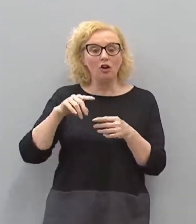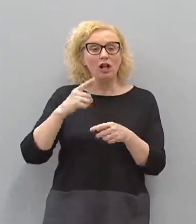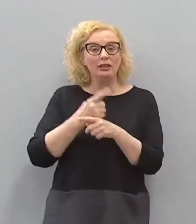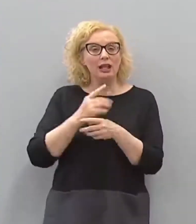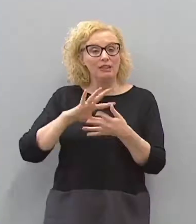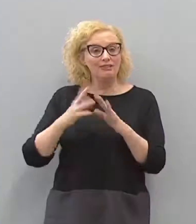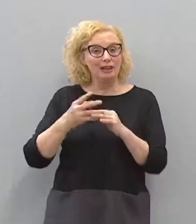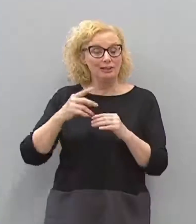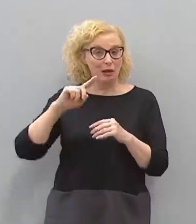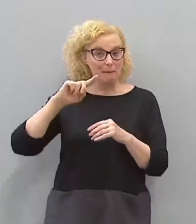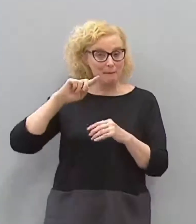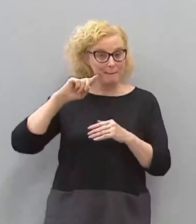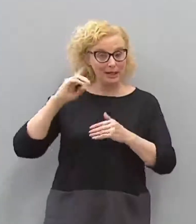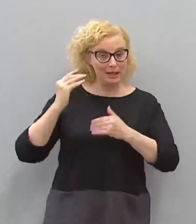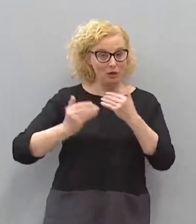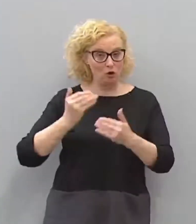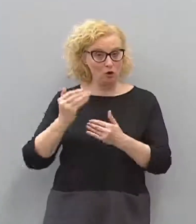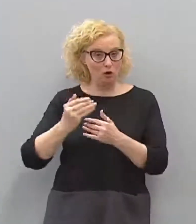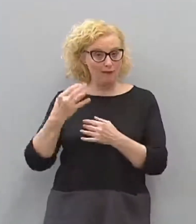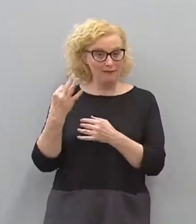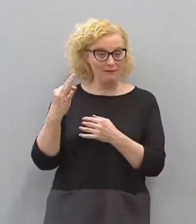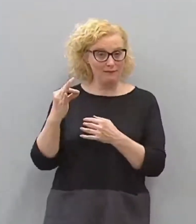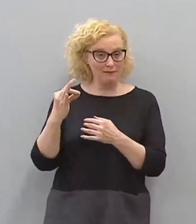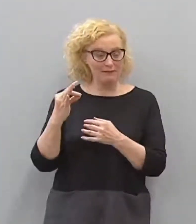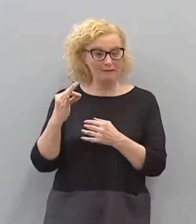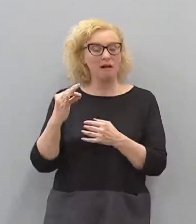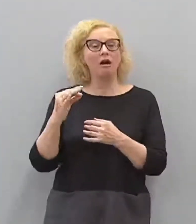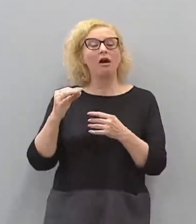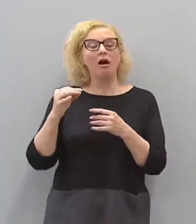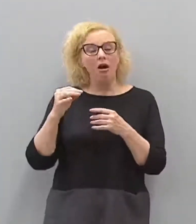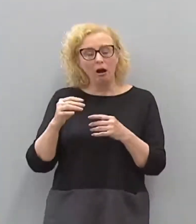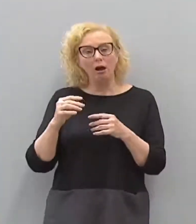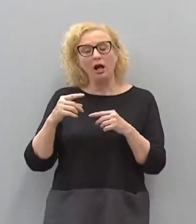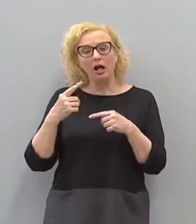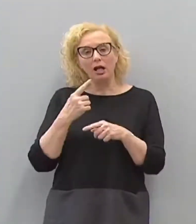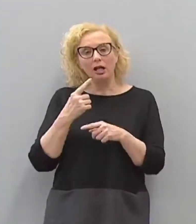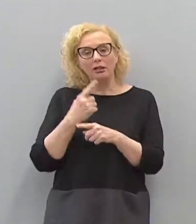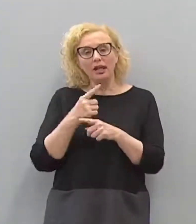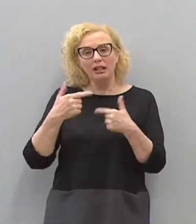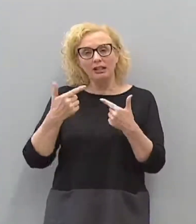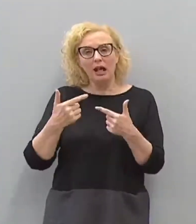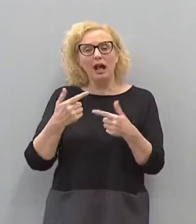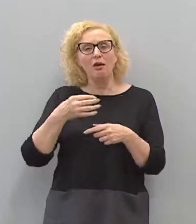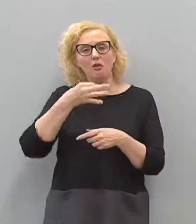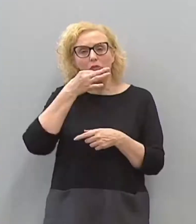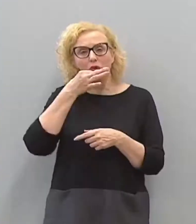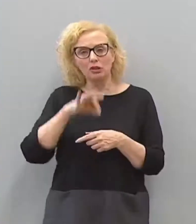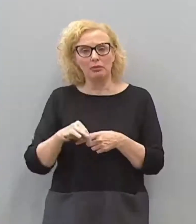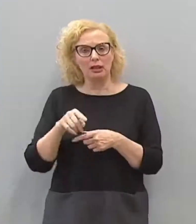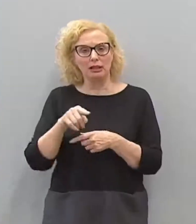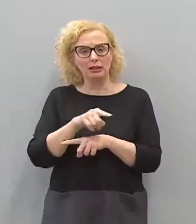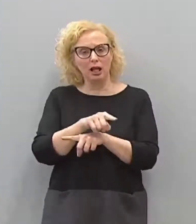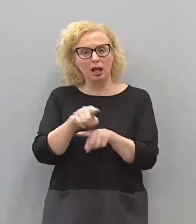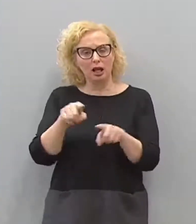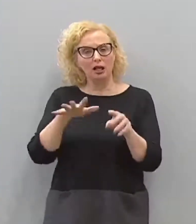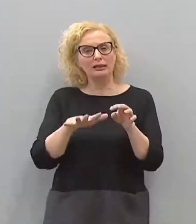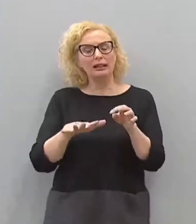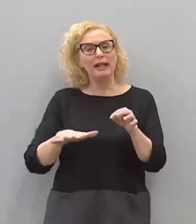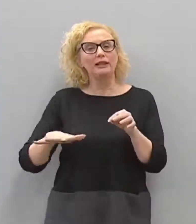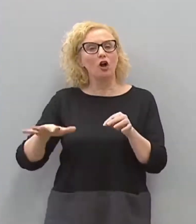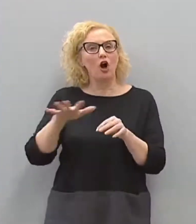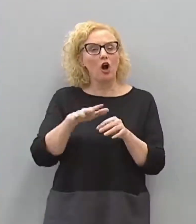a dannarsi che deve essere innovativo che deve essere anche turistico deve dare la possibilità nella maggior parte di territorio di avere un segnale un segnale